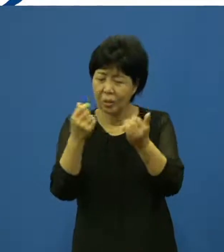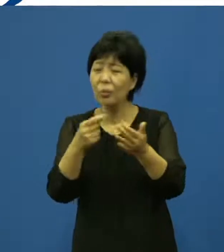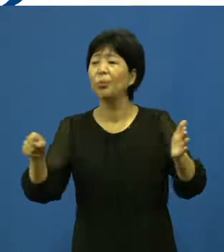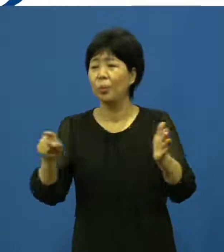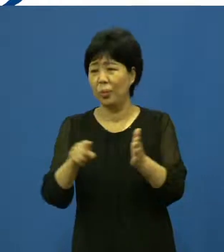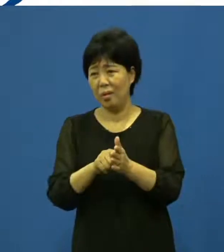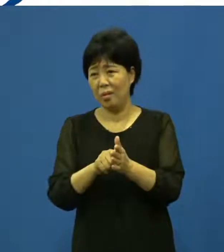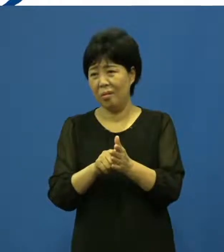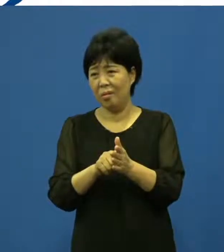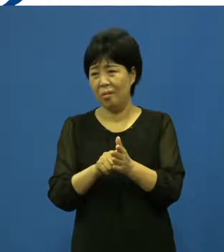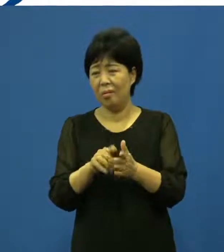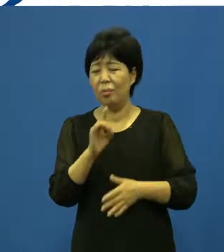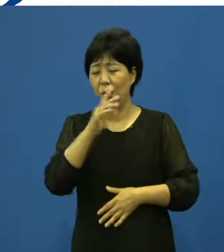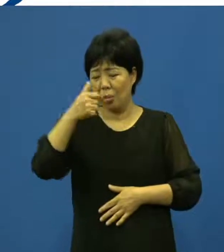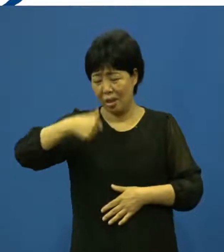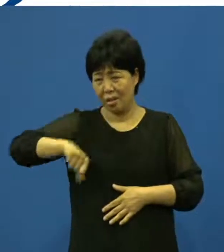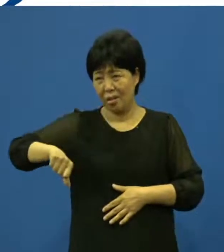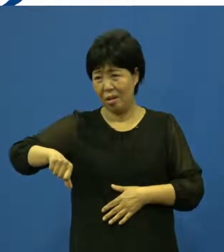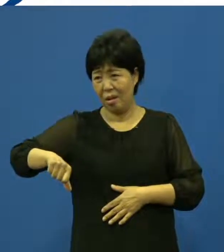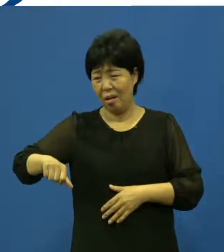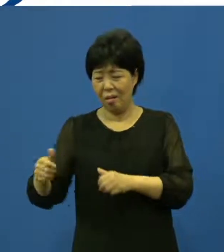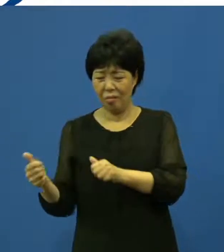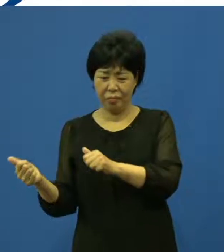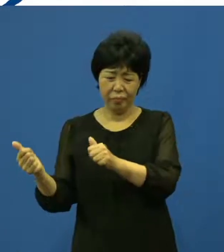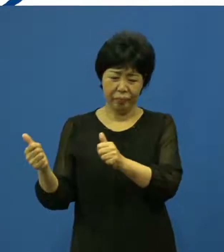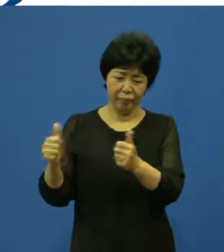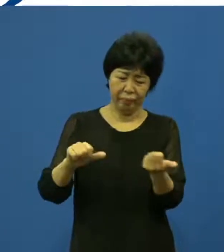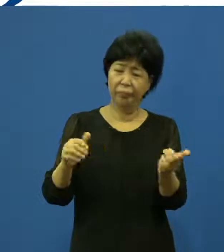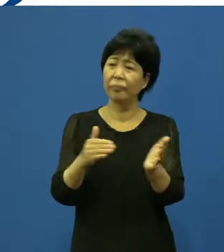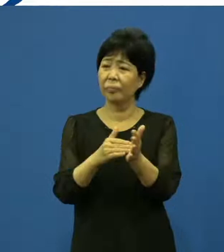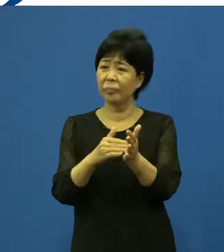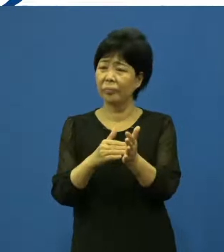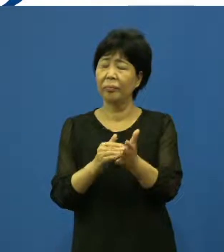주실 수가 있습니까? 이게 어떻게 상식적이에요, 여러분?